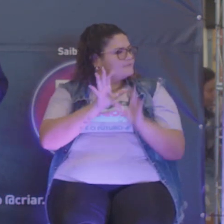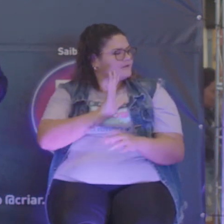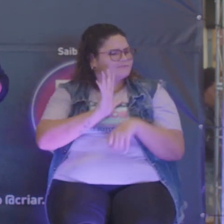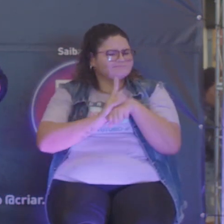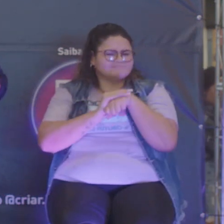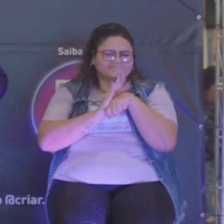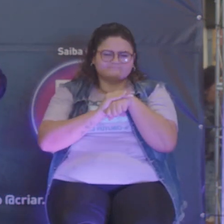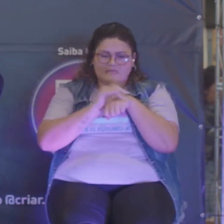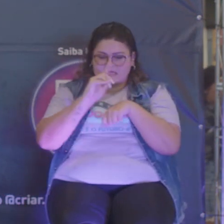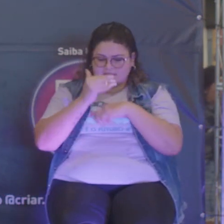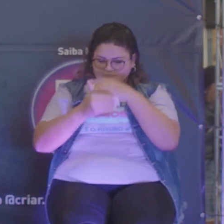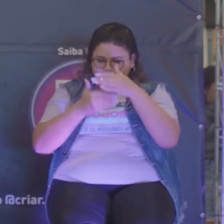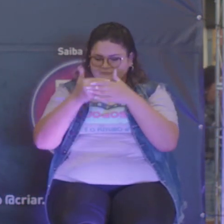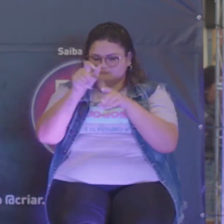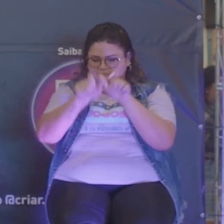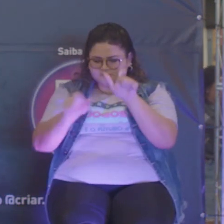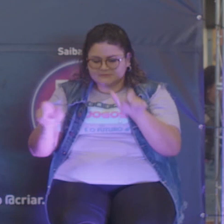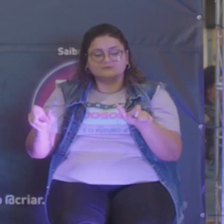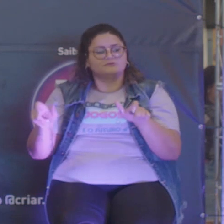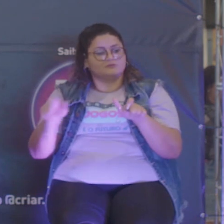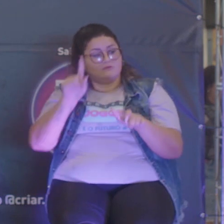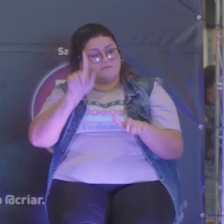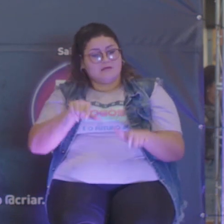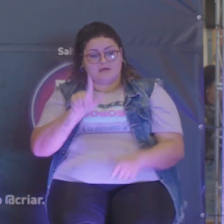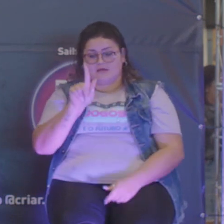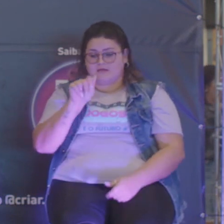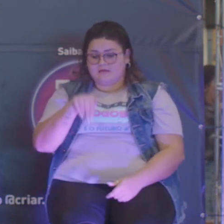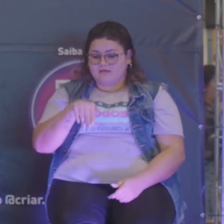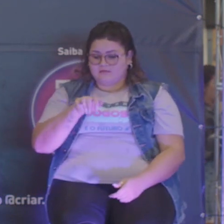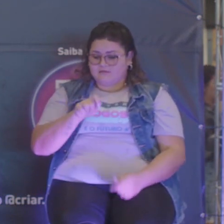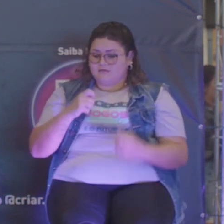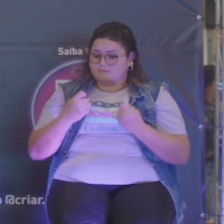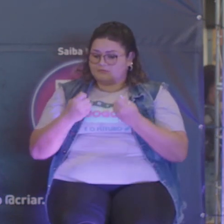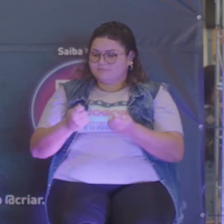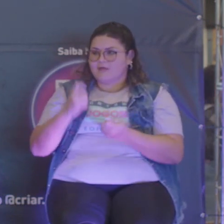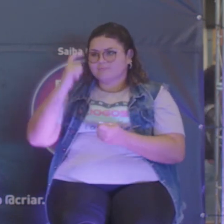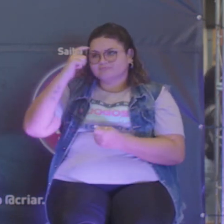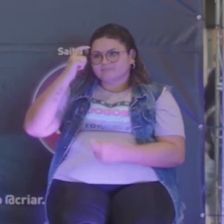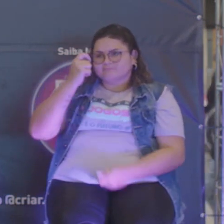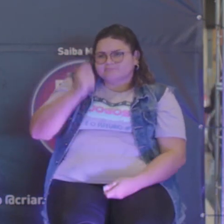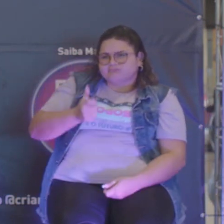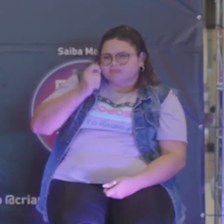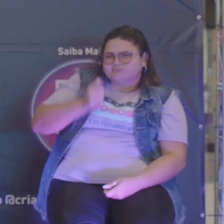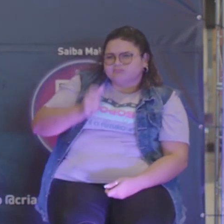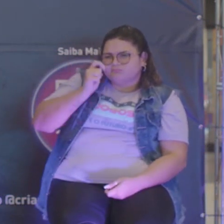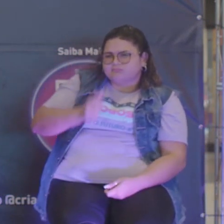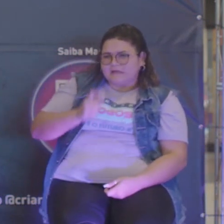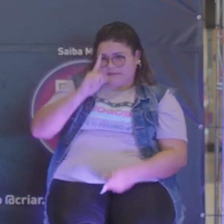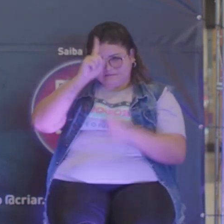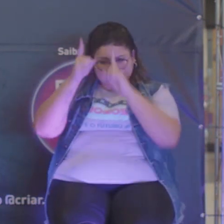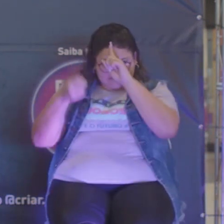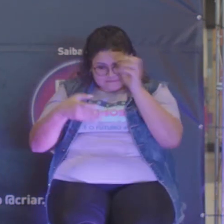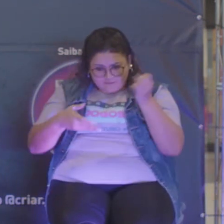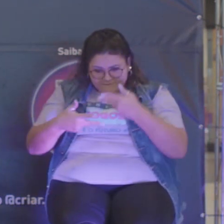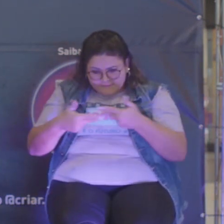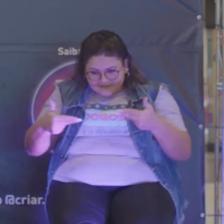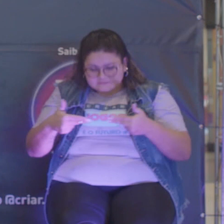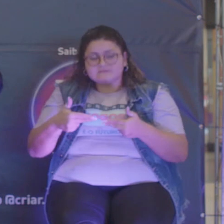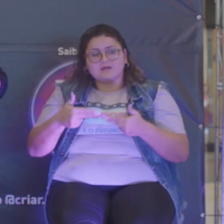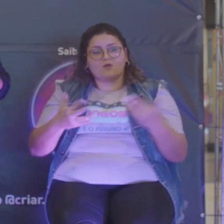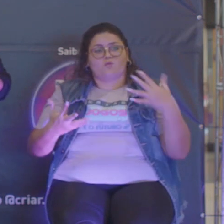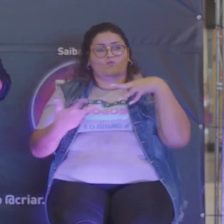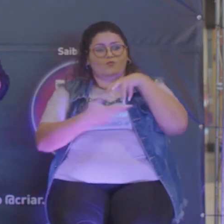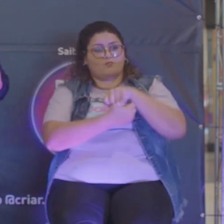que é desenvolvimento de pessoas, né? O gamer, ele traz o raciocínio lógico, a criatividade, inovação. E o mundo